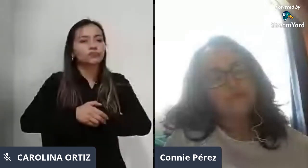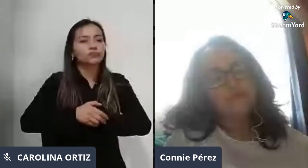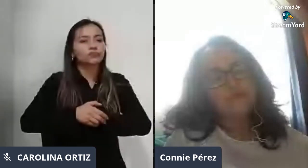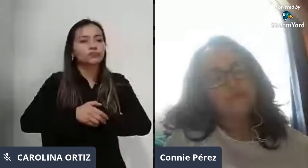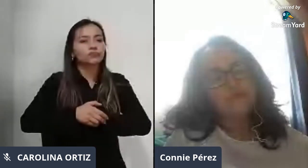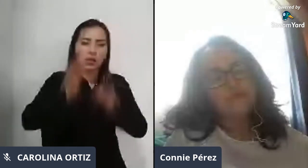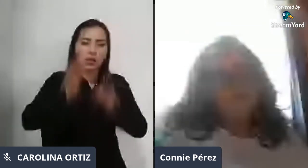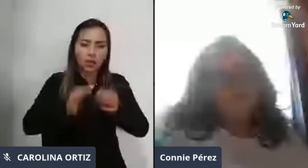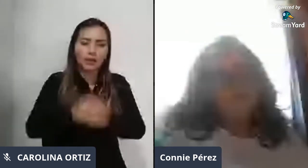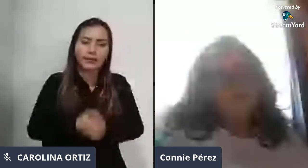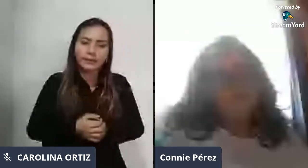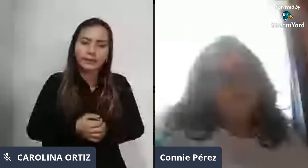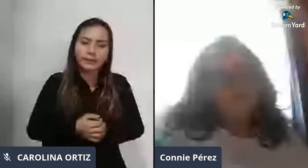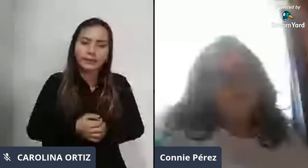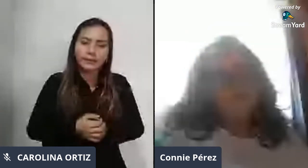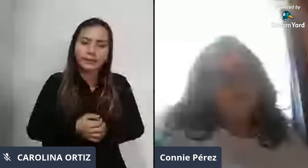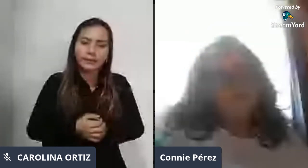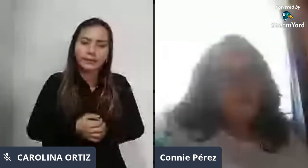culturas,